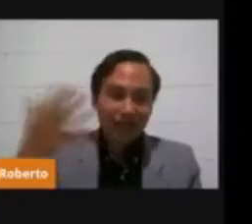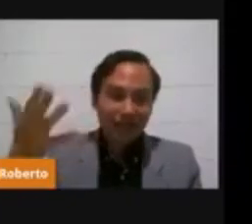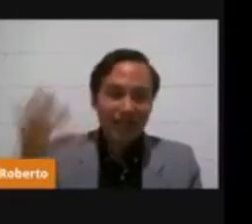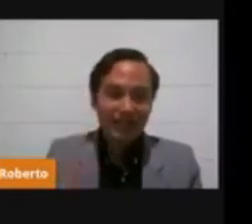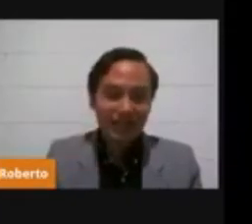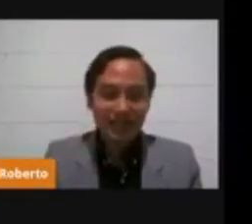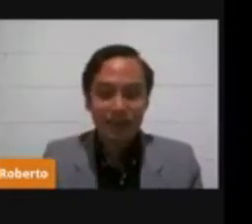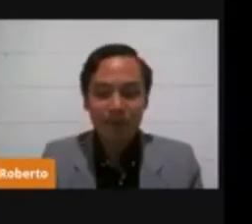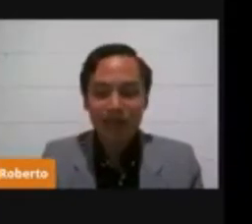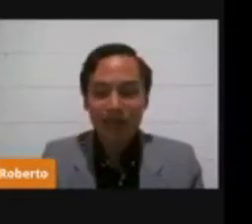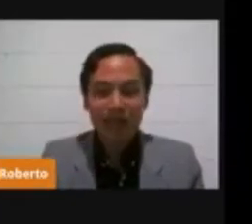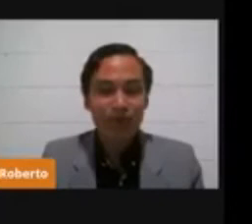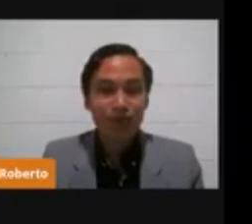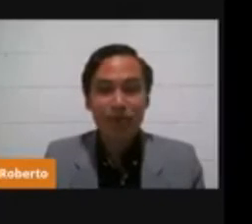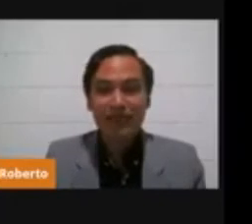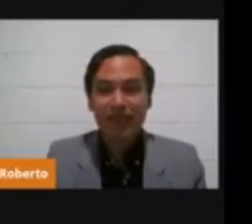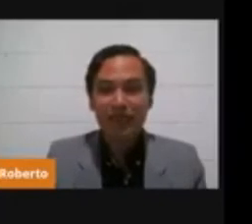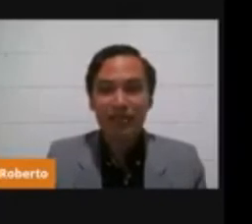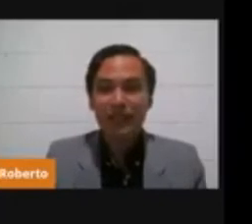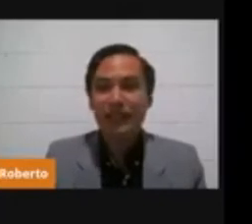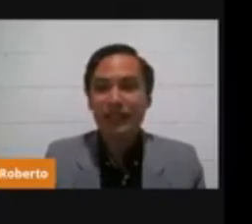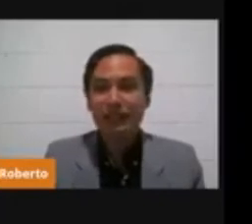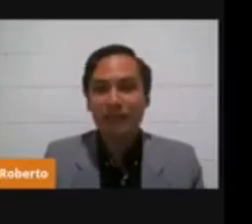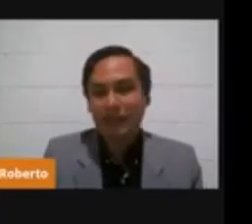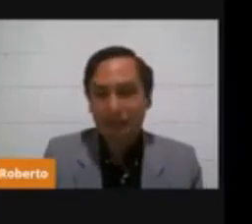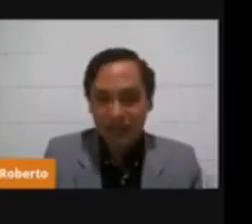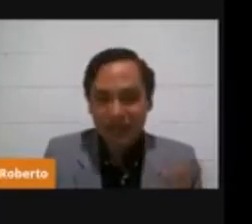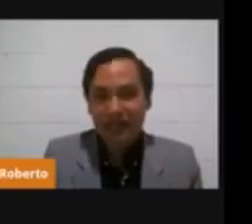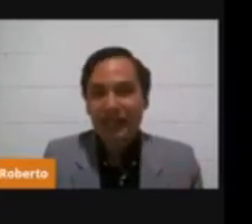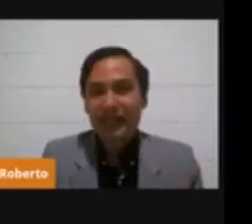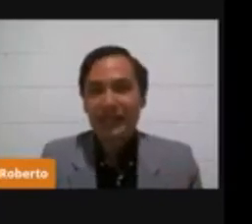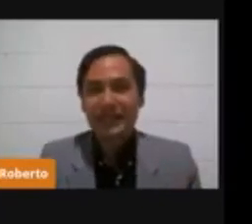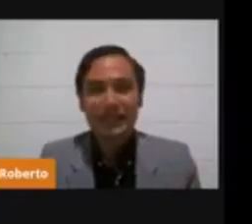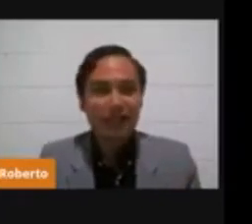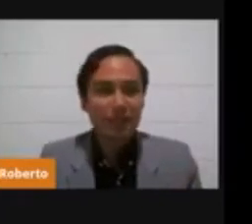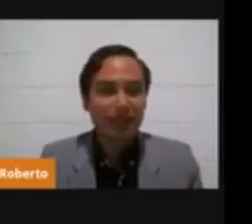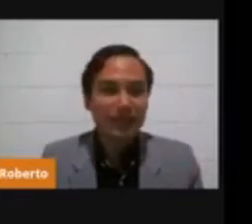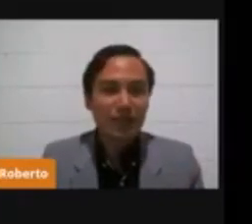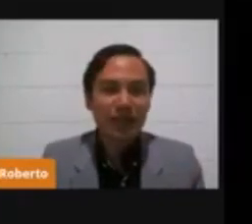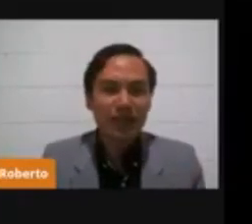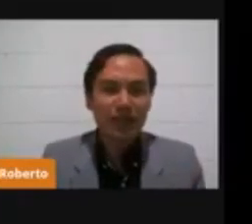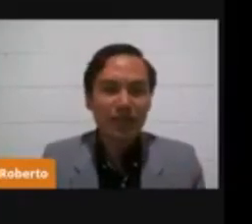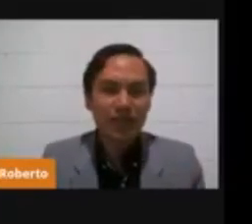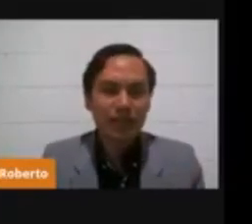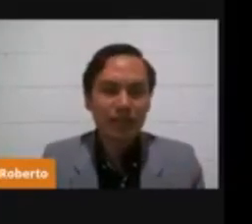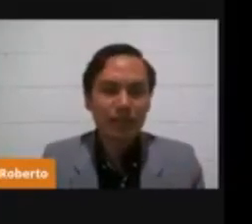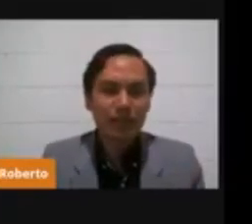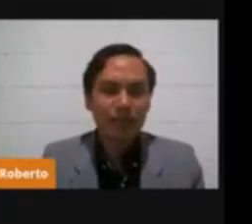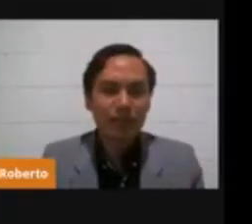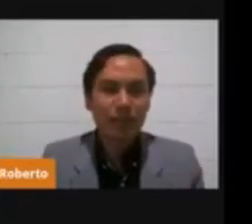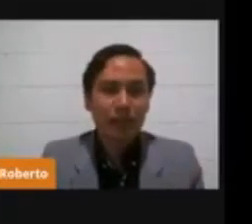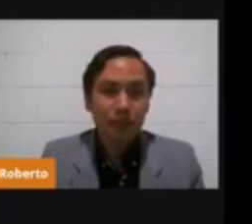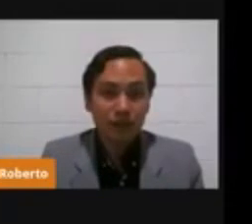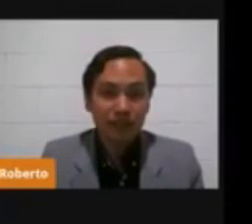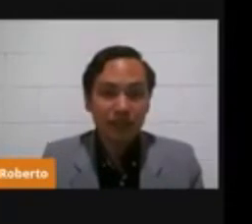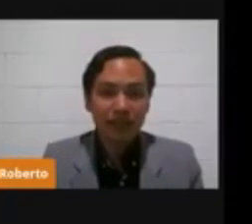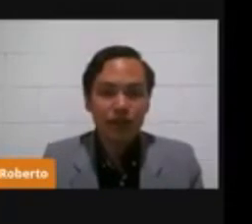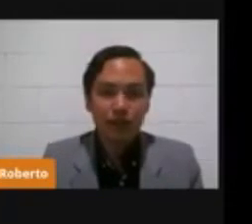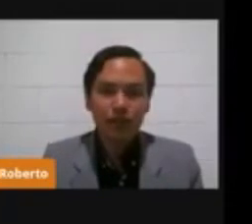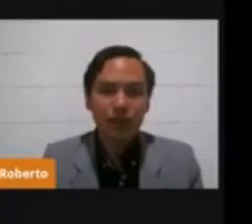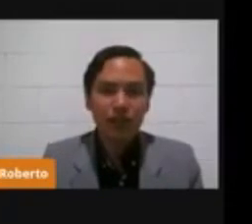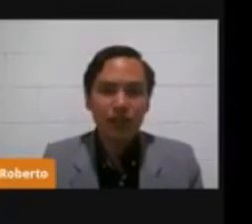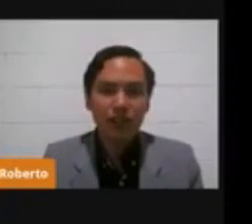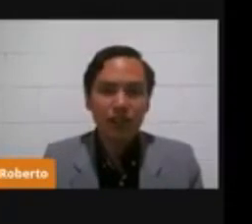bueno, leer en este caso sus comentarios y ver. Entonces quisiera que participaran y ustedes me respondan